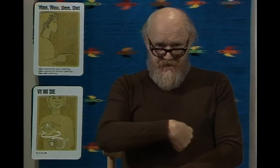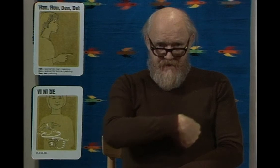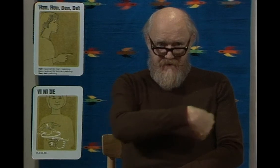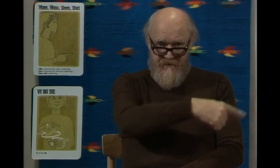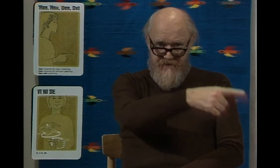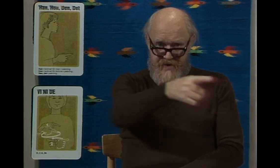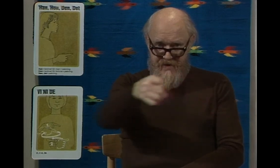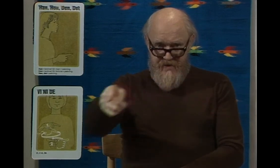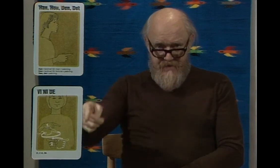Vi